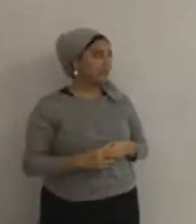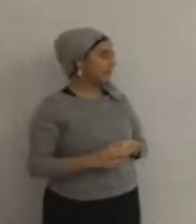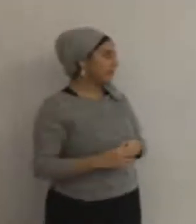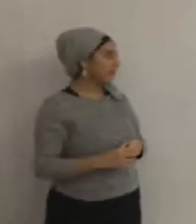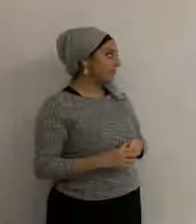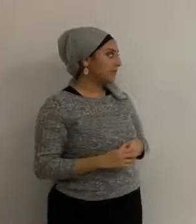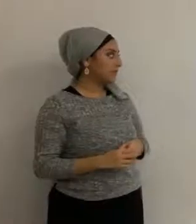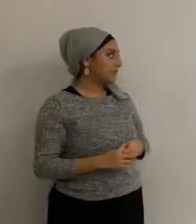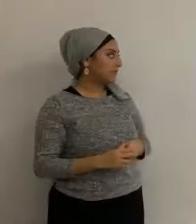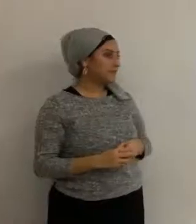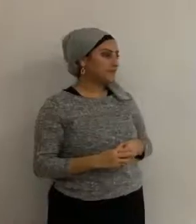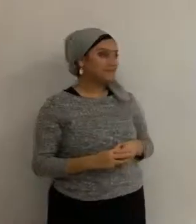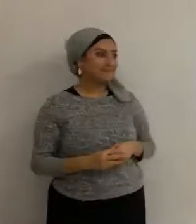amado Roy, toda Rabá.